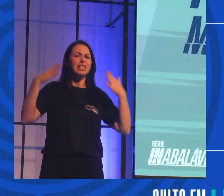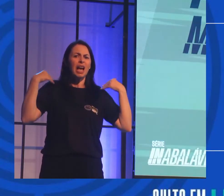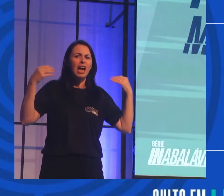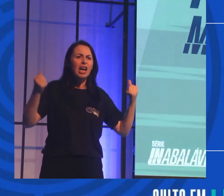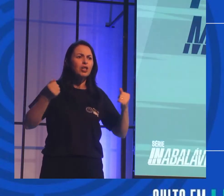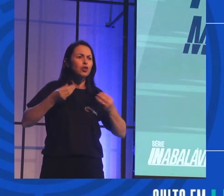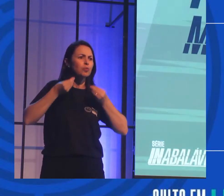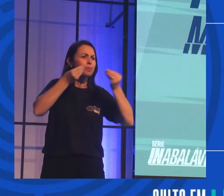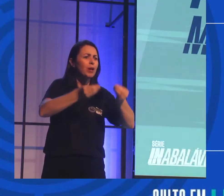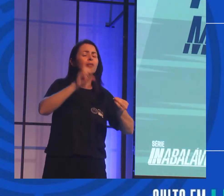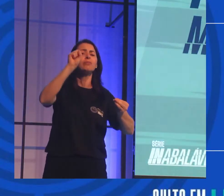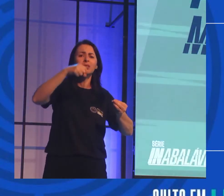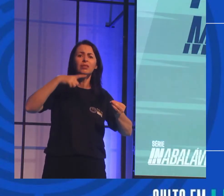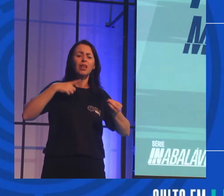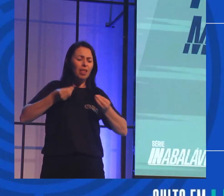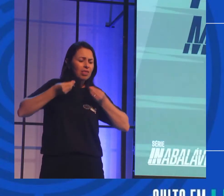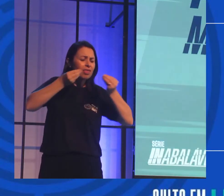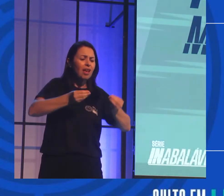Essa é a verdade.